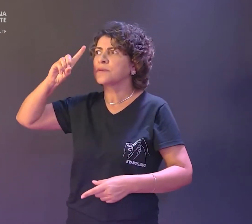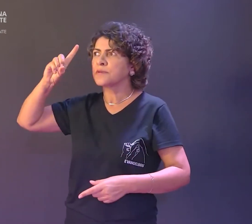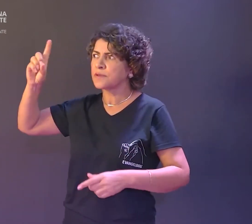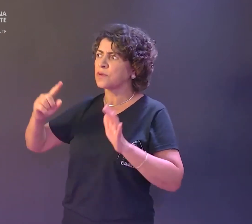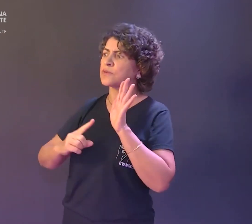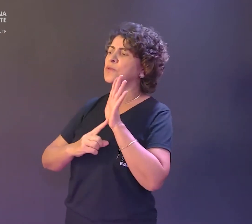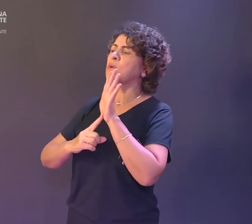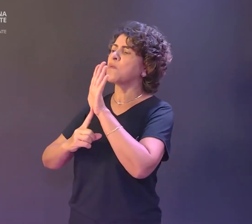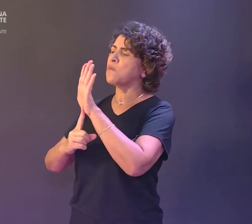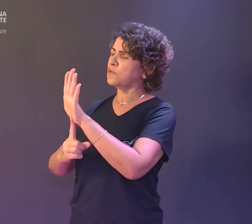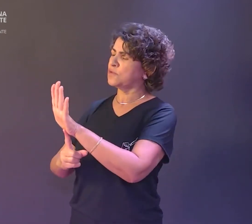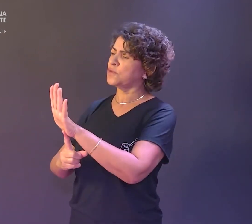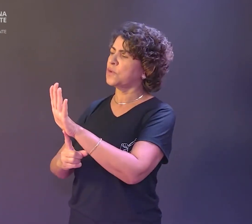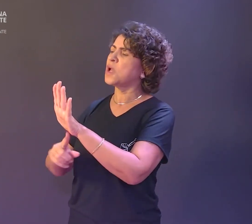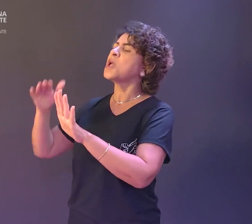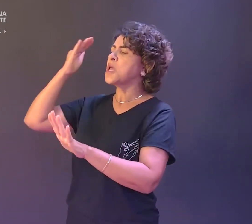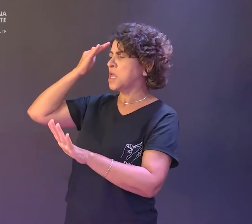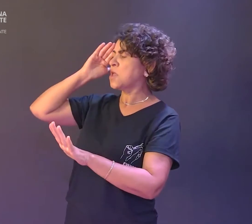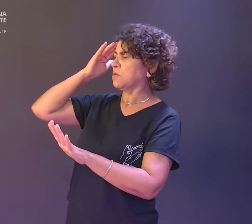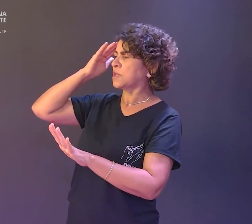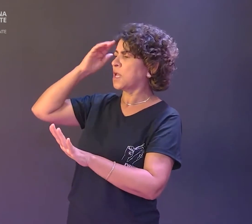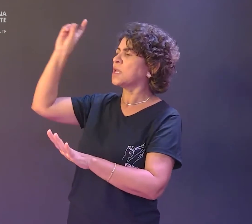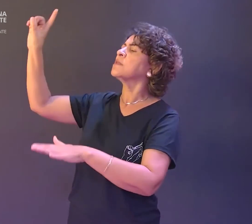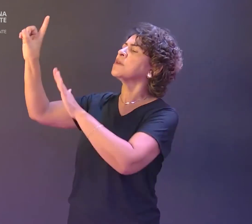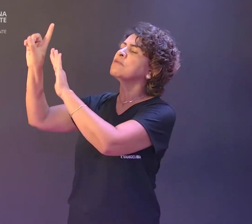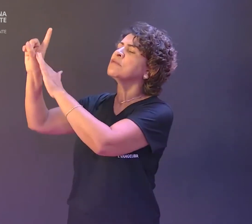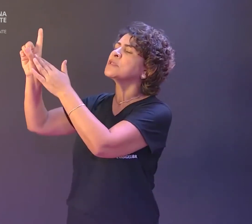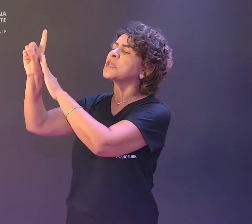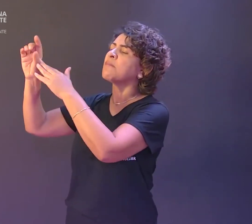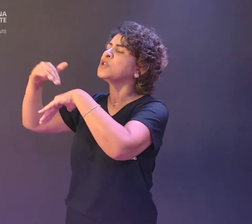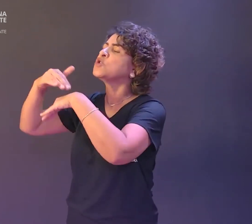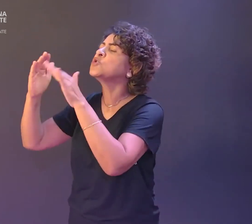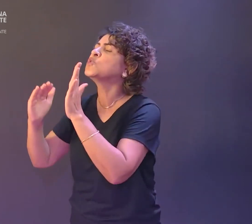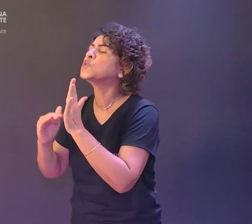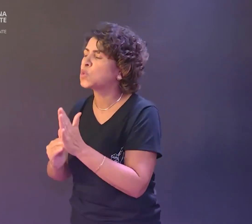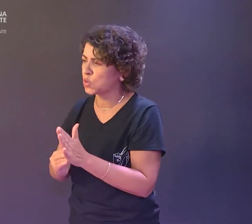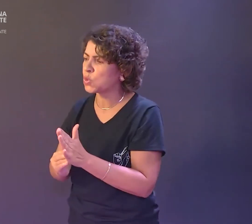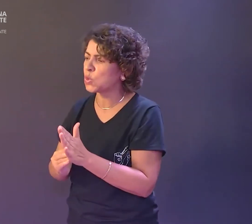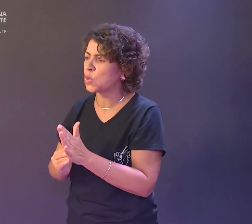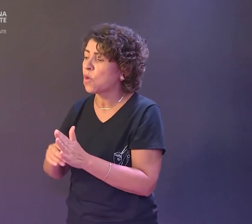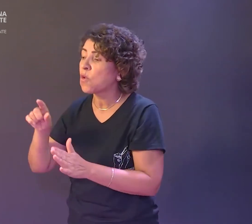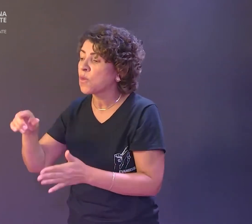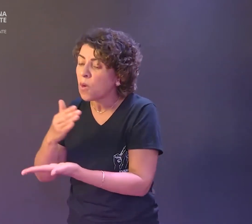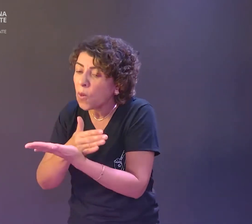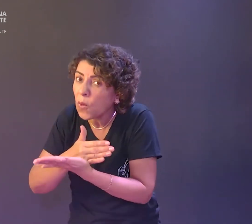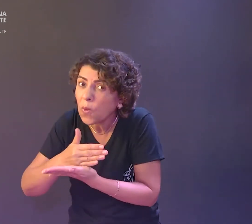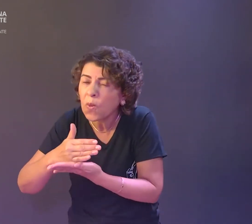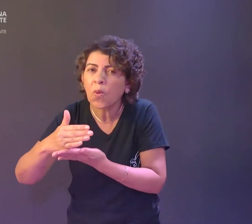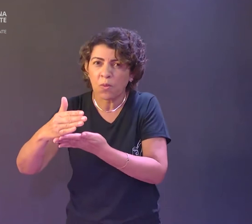que para Deus nada passa desapercebido. A raiz do adultério e do assassinato